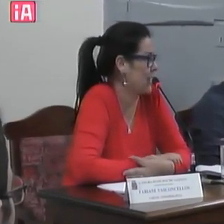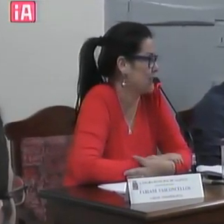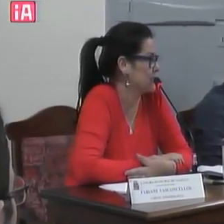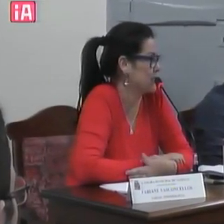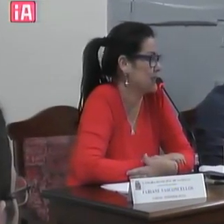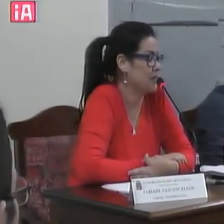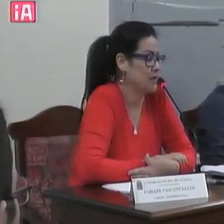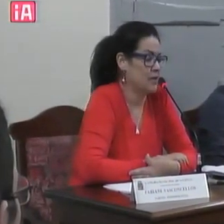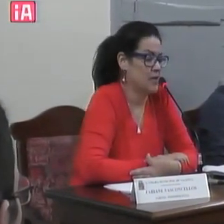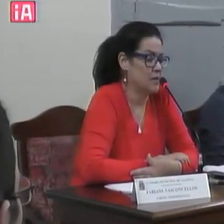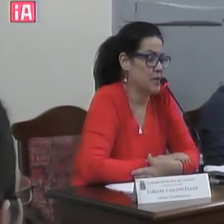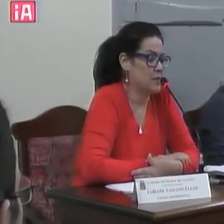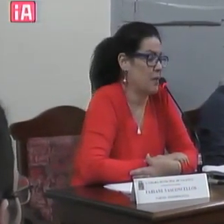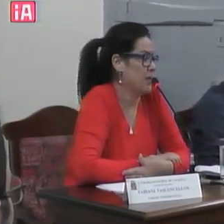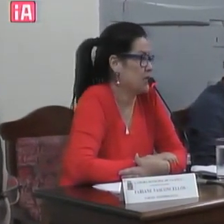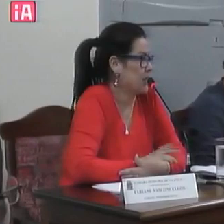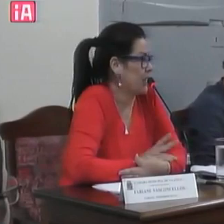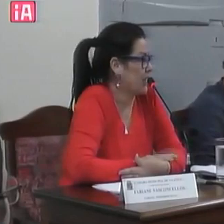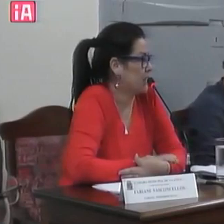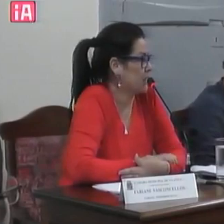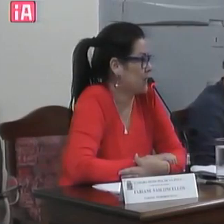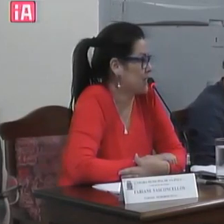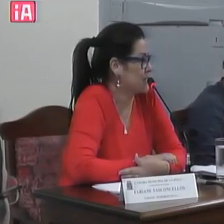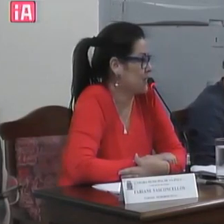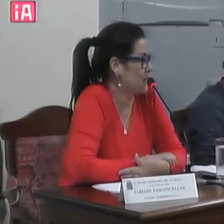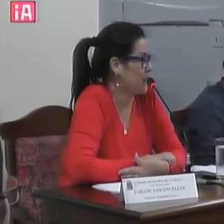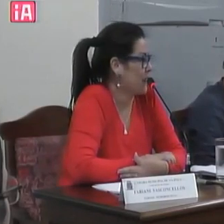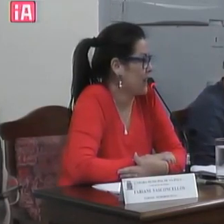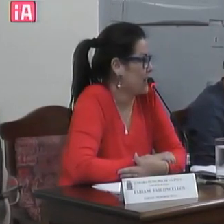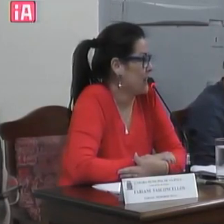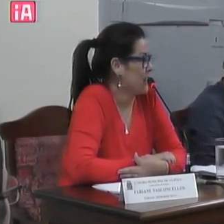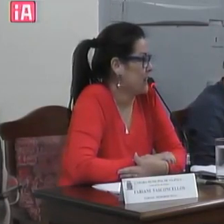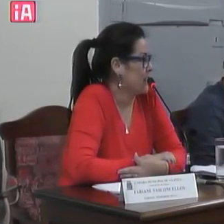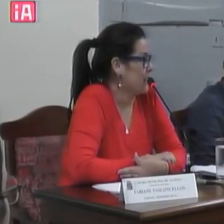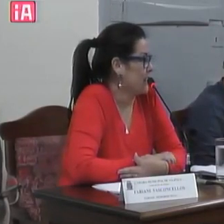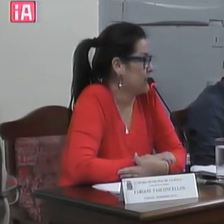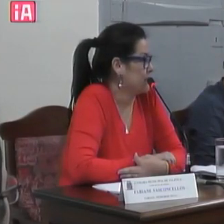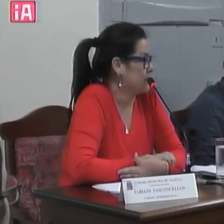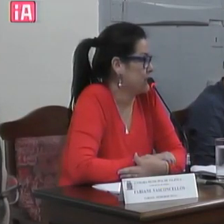os cargos, né? Principalmente aí na área da educação,